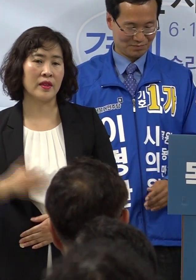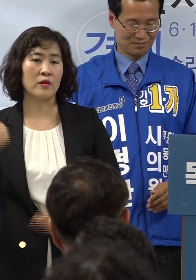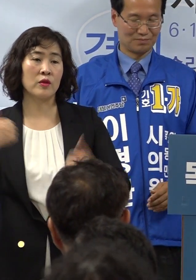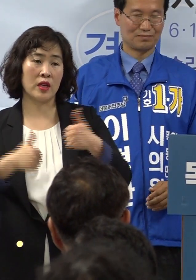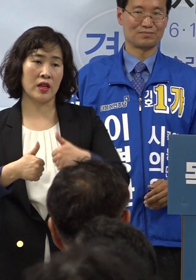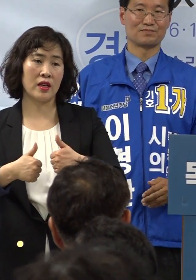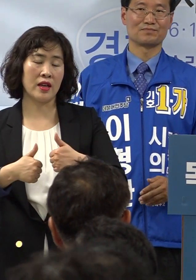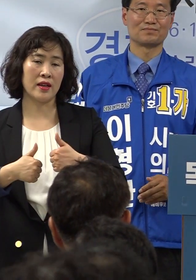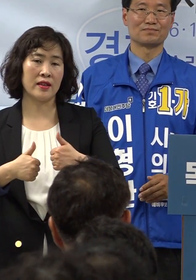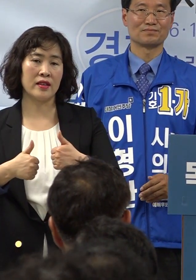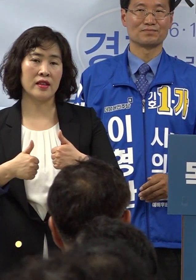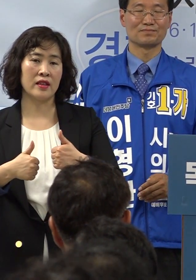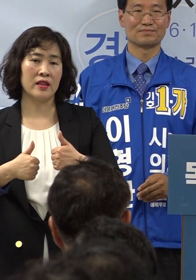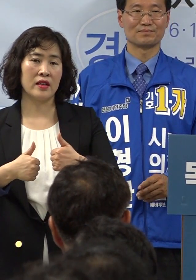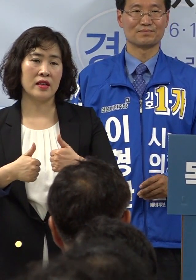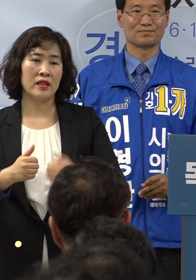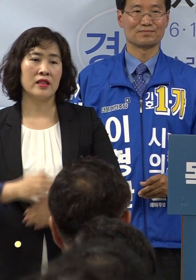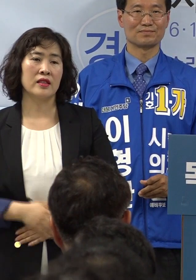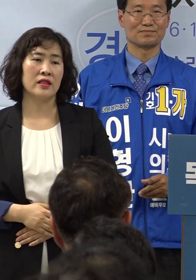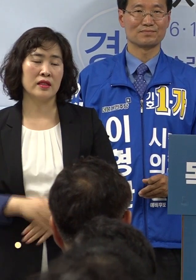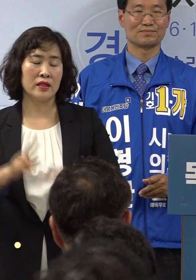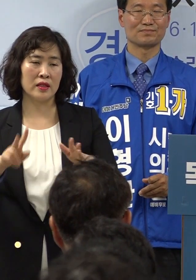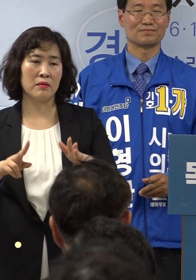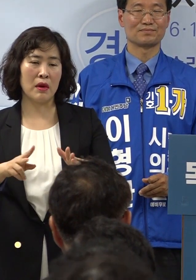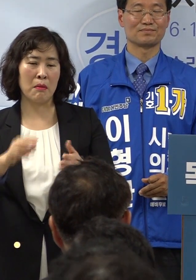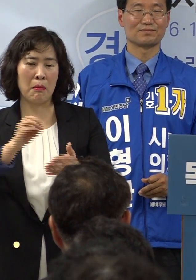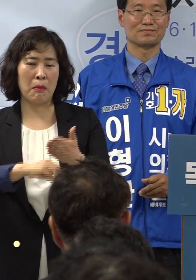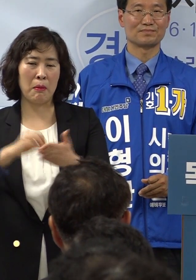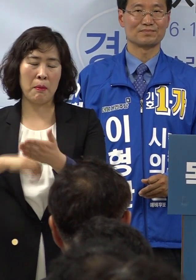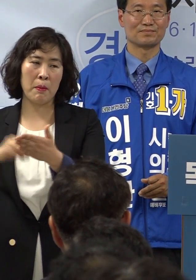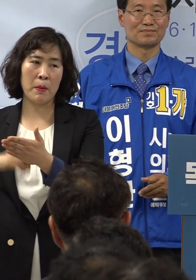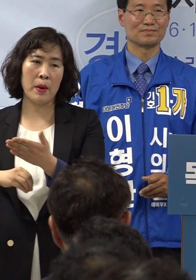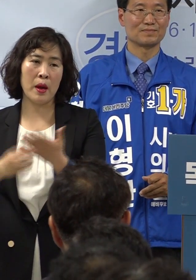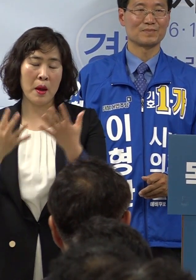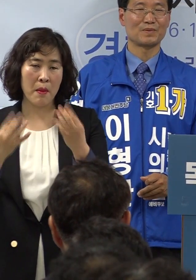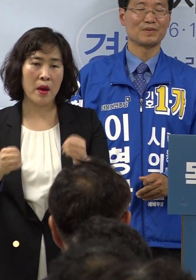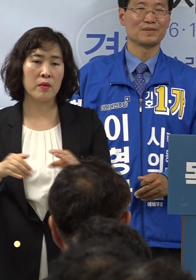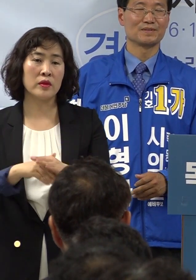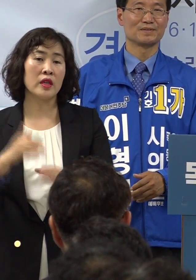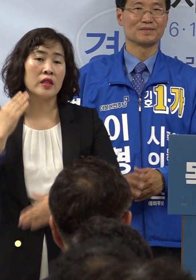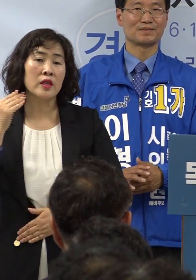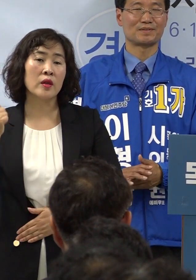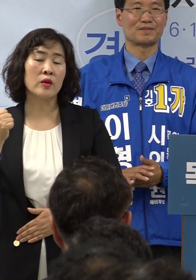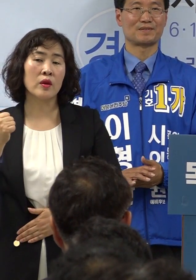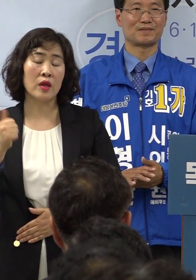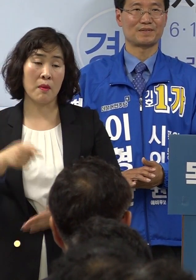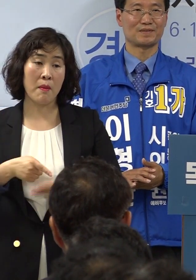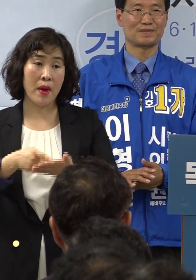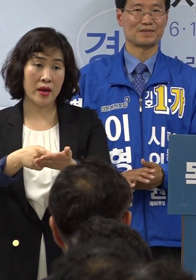국회가 휴지통에 넣으려고 하는 문재인 대통령 발의에